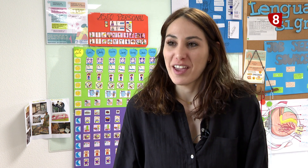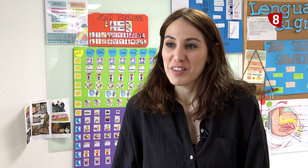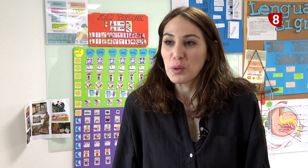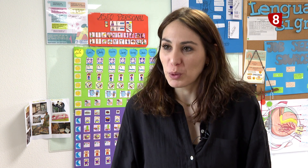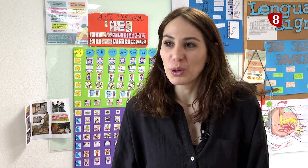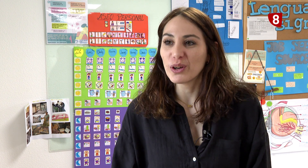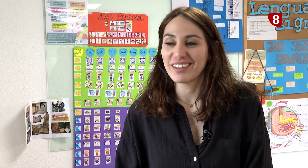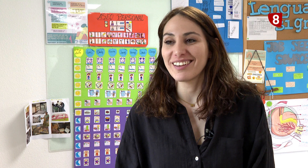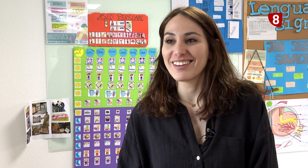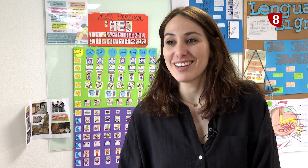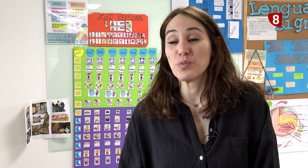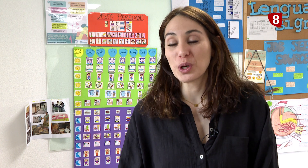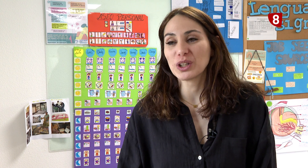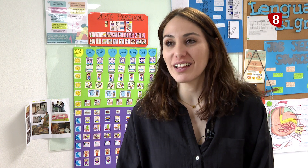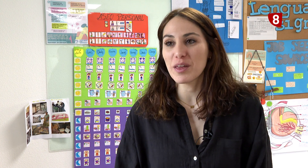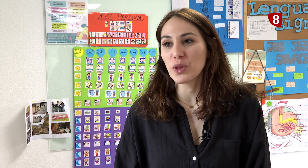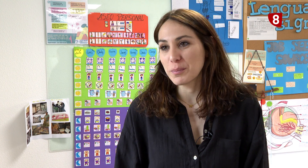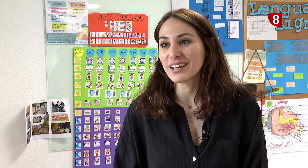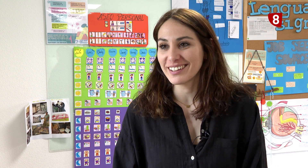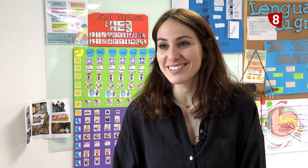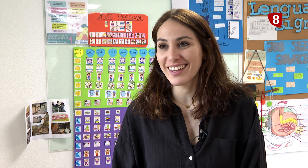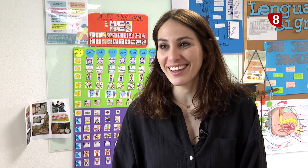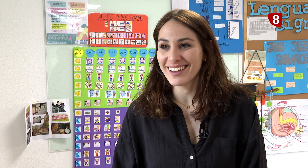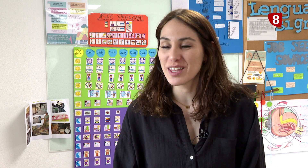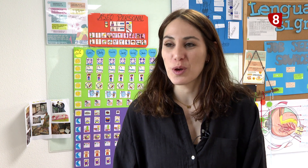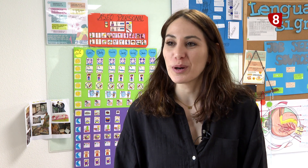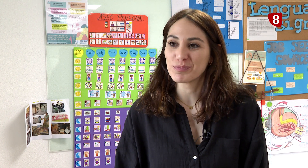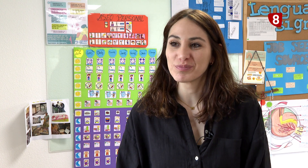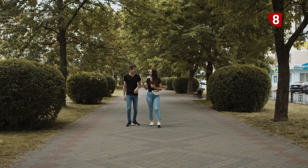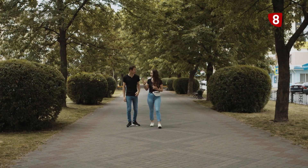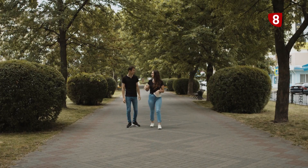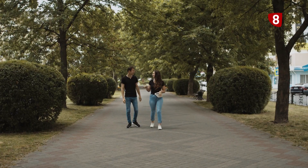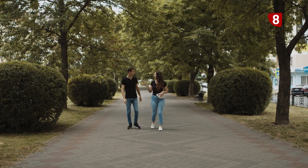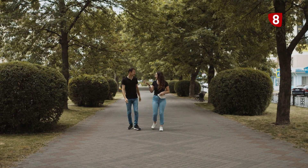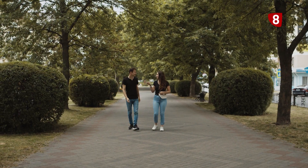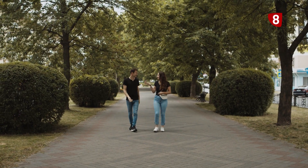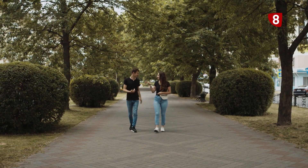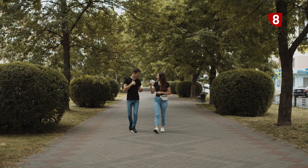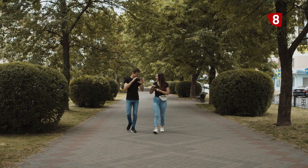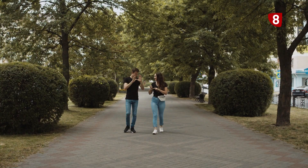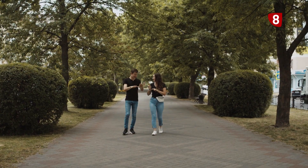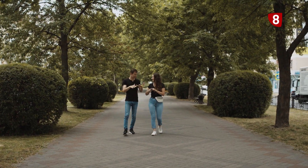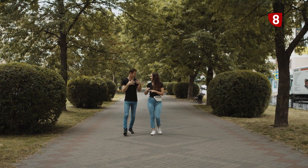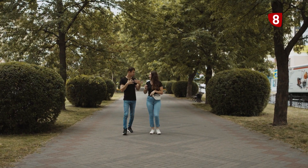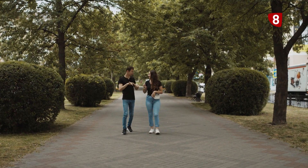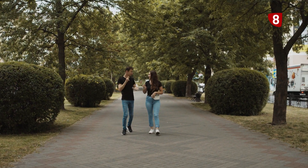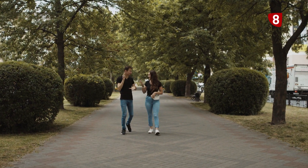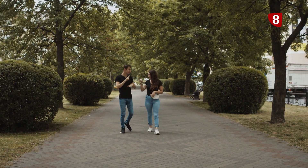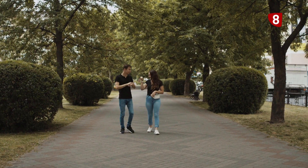de orgullo y muy contenta de poder impartir este idioma. A estas dificultades se añade que este idioma no es igual en